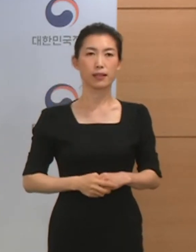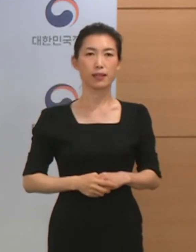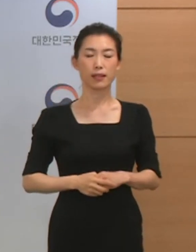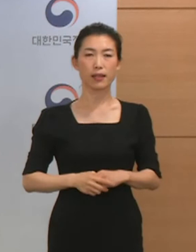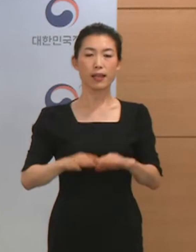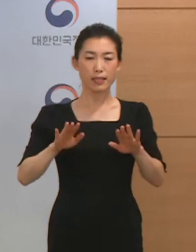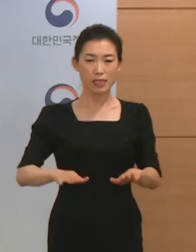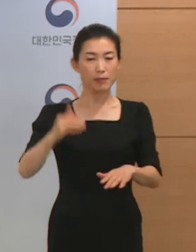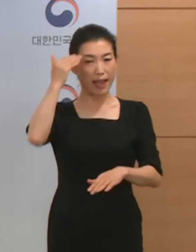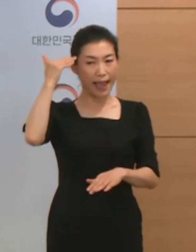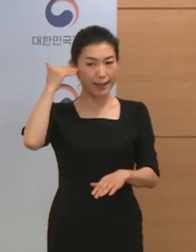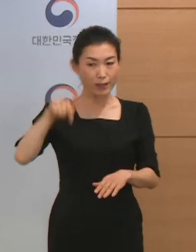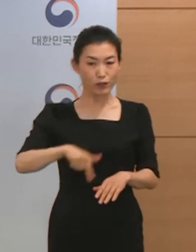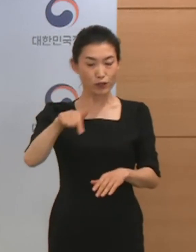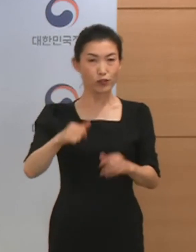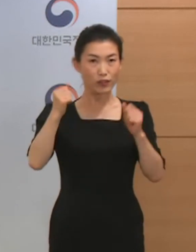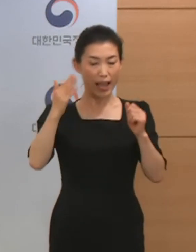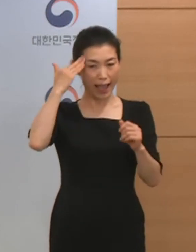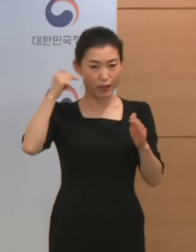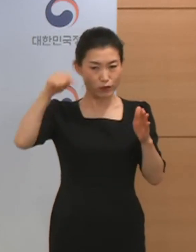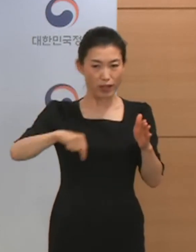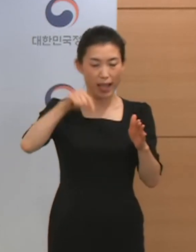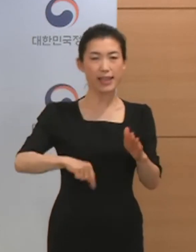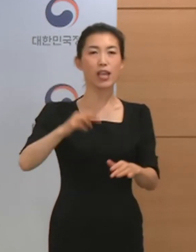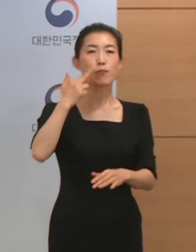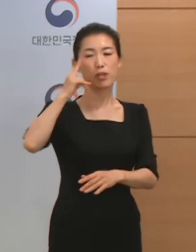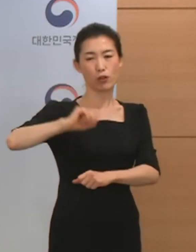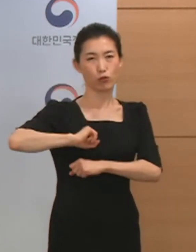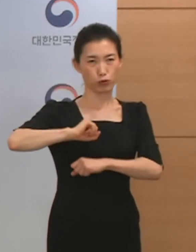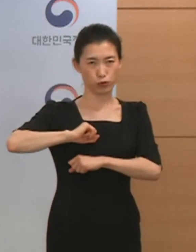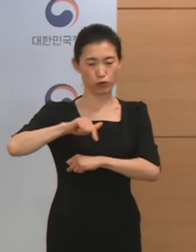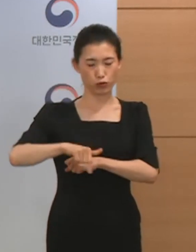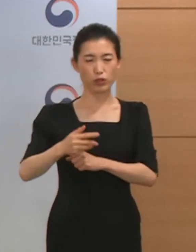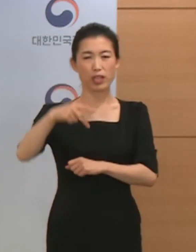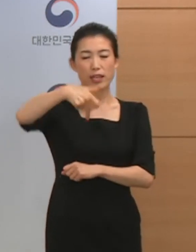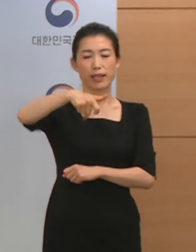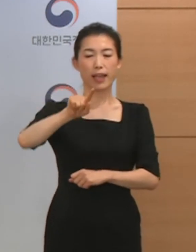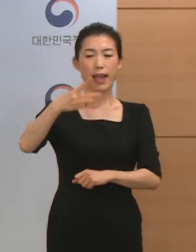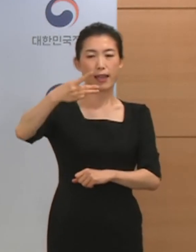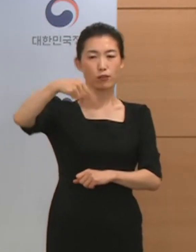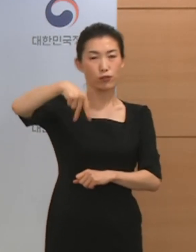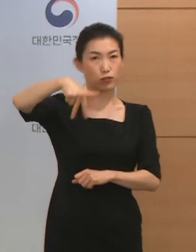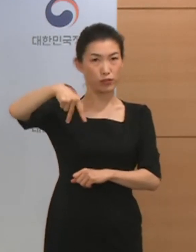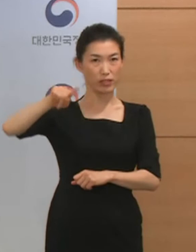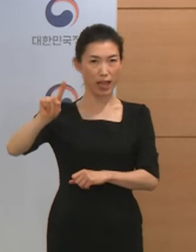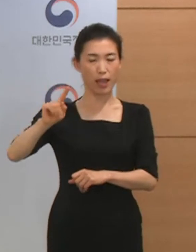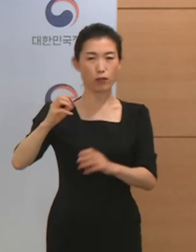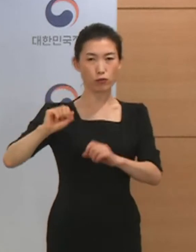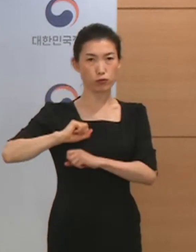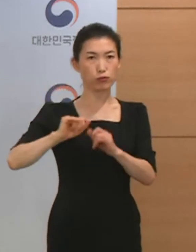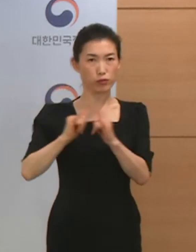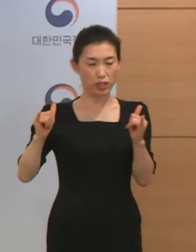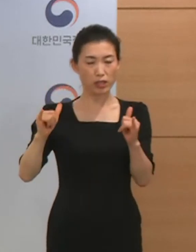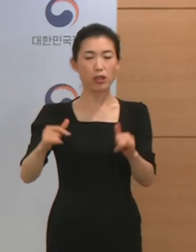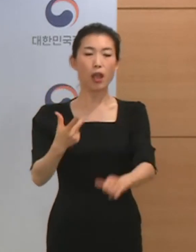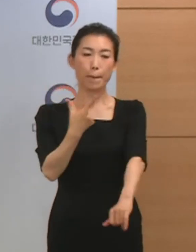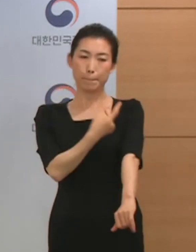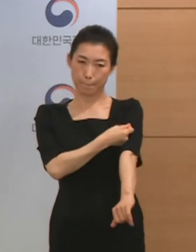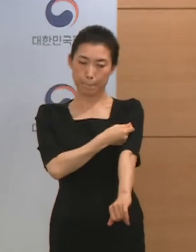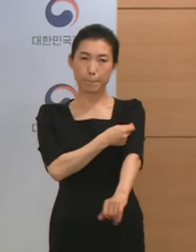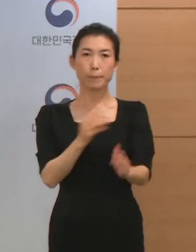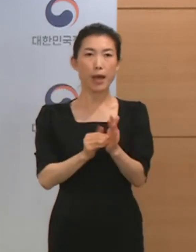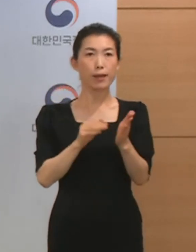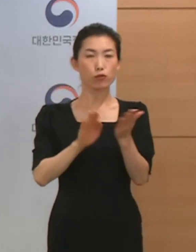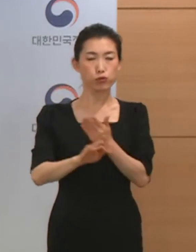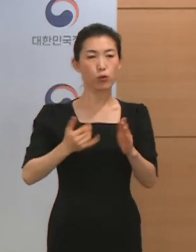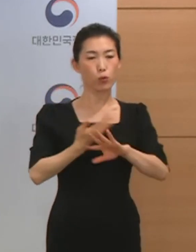주한 미군 기지에서 백신을 접종한 카투사 군인도 해외 방문 후 귀국 시 2주 자가 격리가